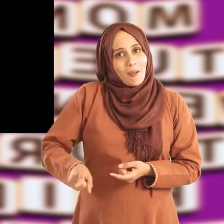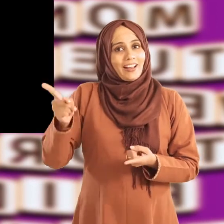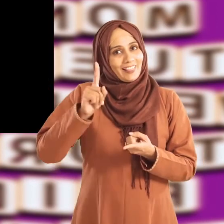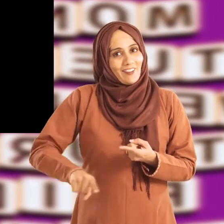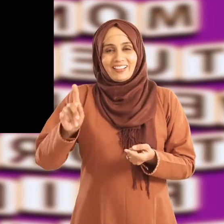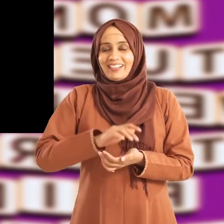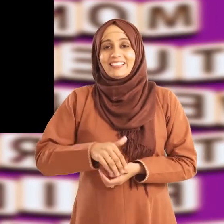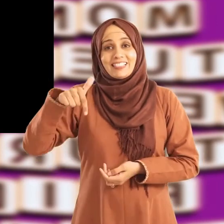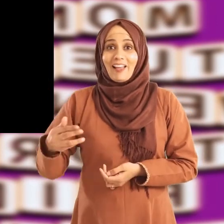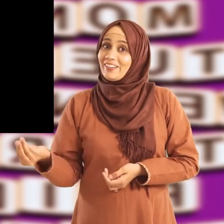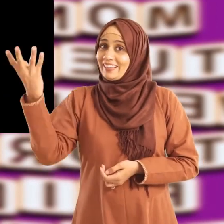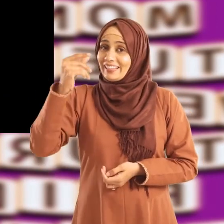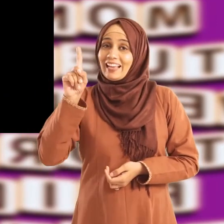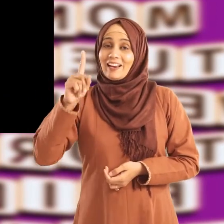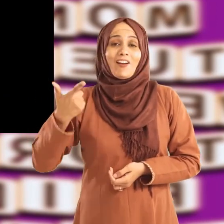موسیقی